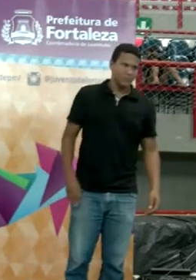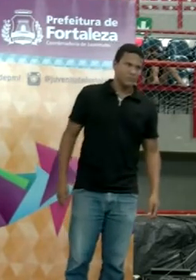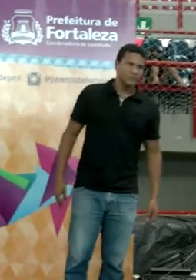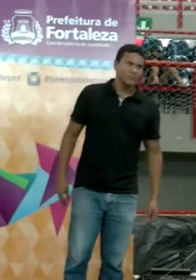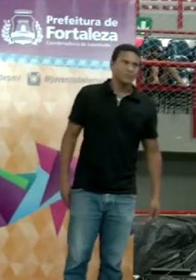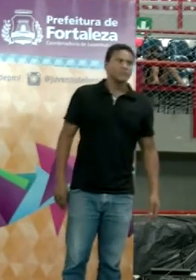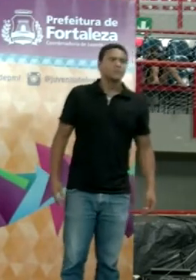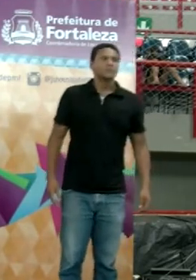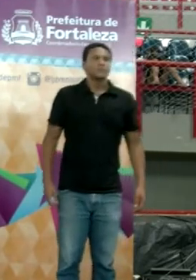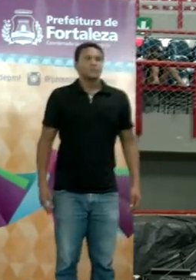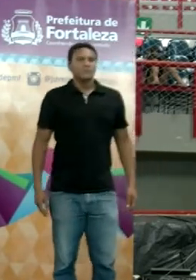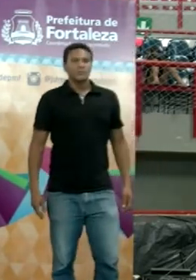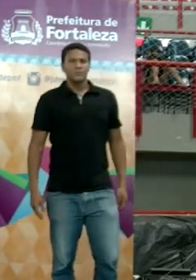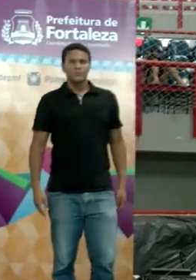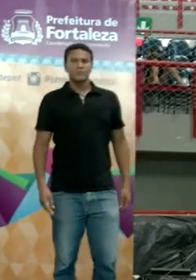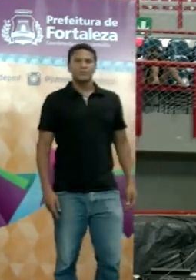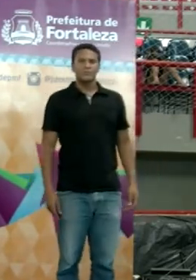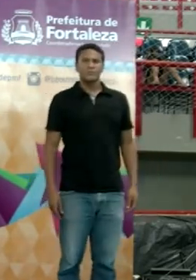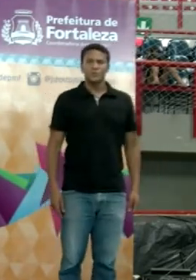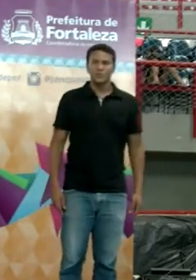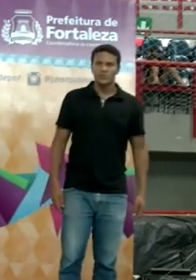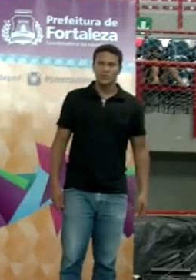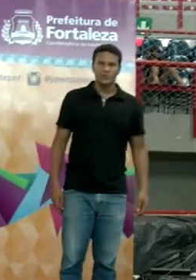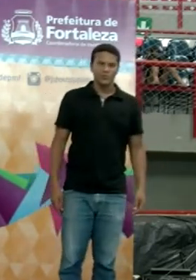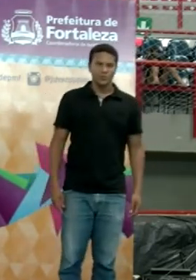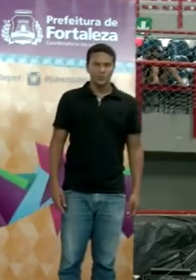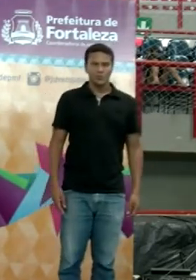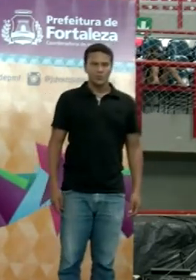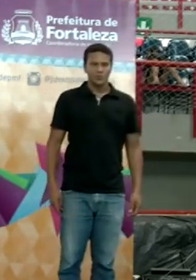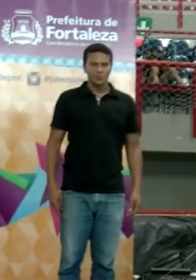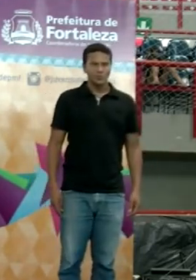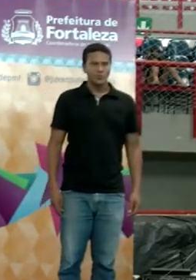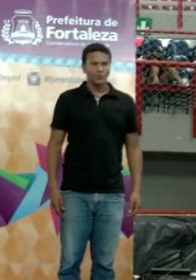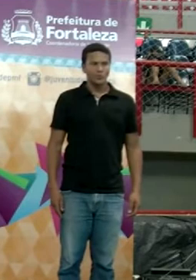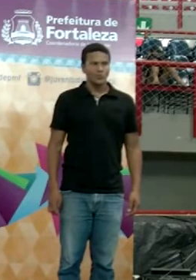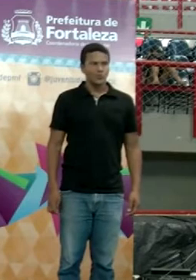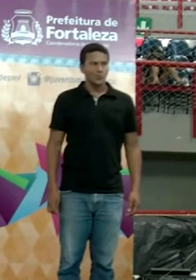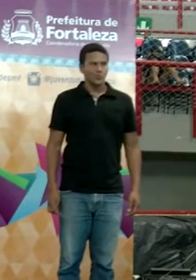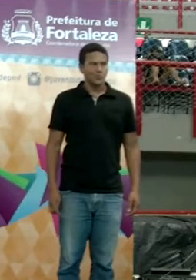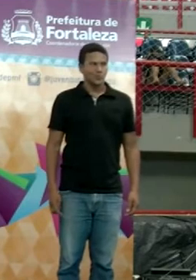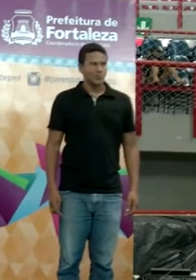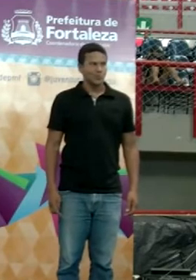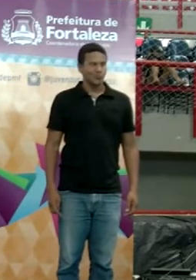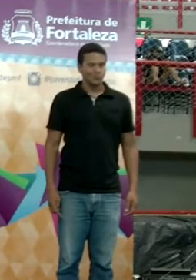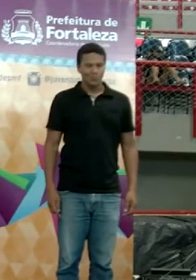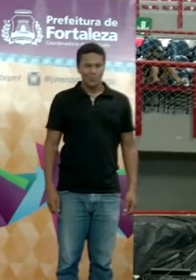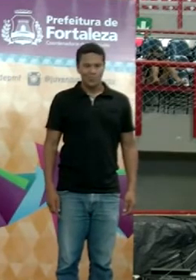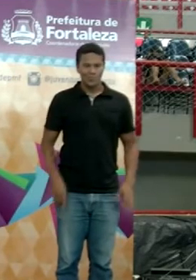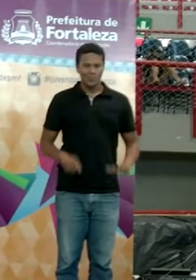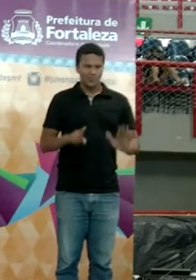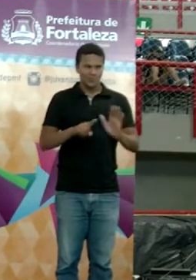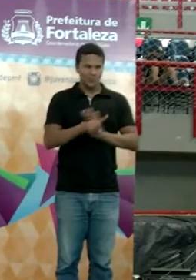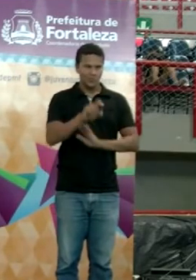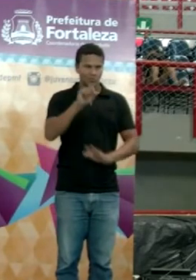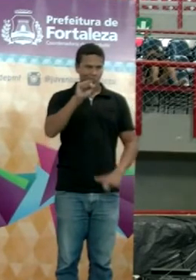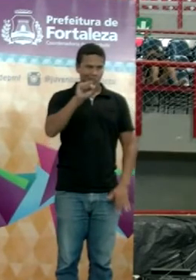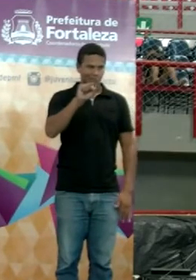Vamos passar adiante. Essa era a questão de número 7. Vamos para a próxima, questão número